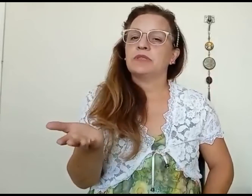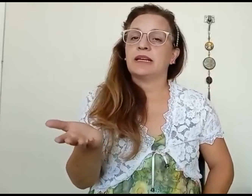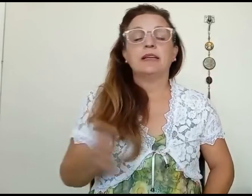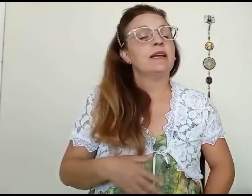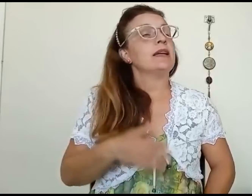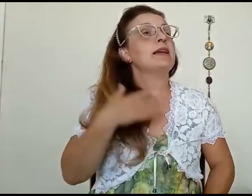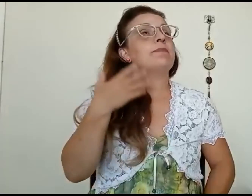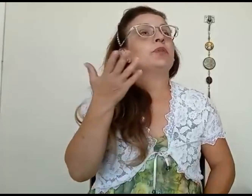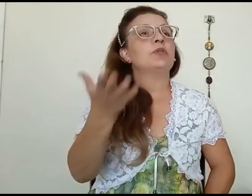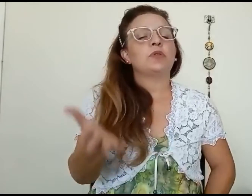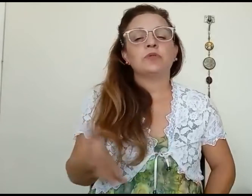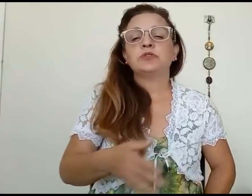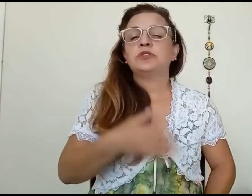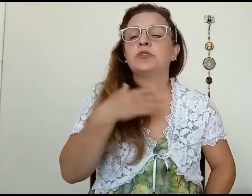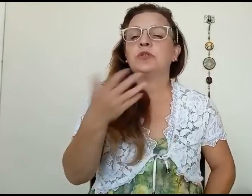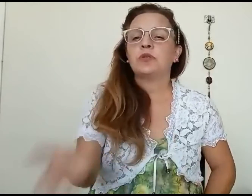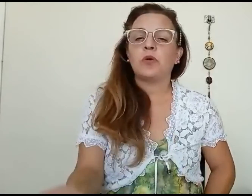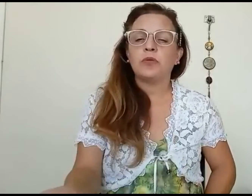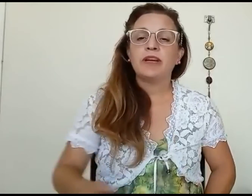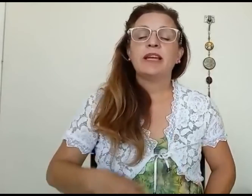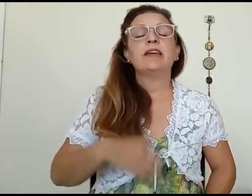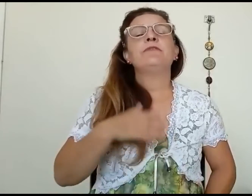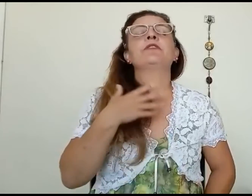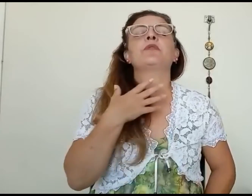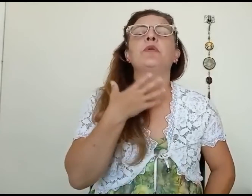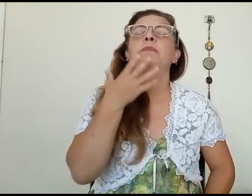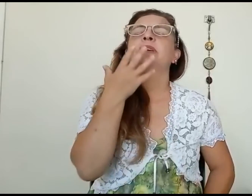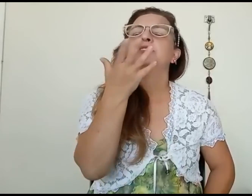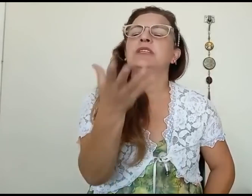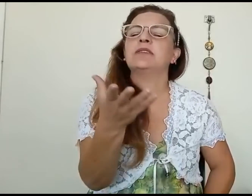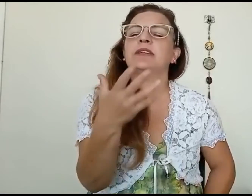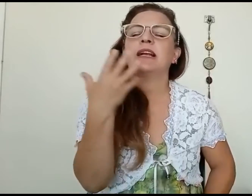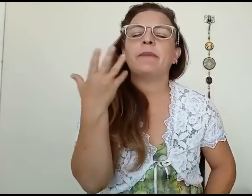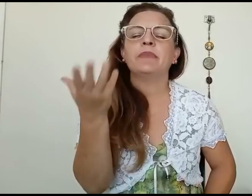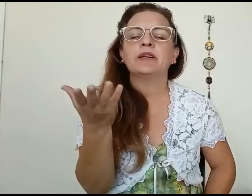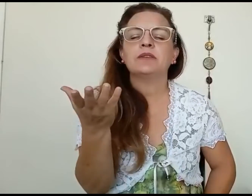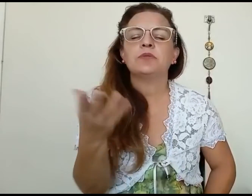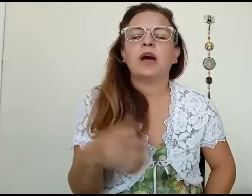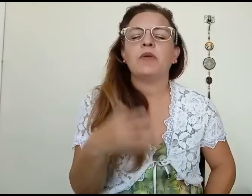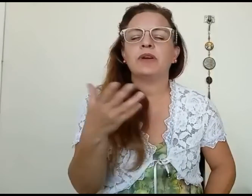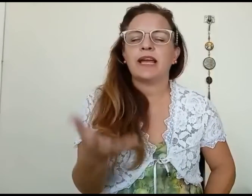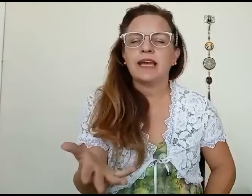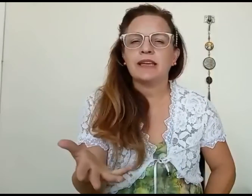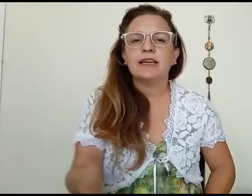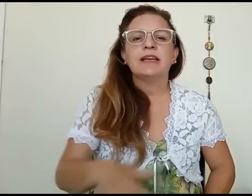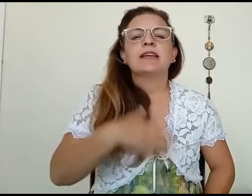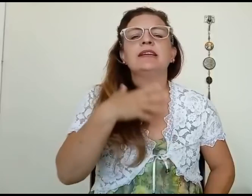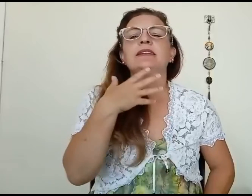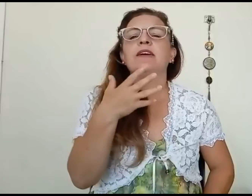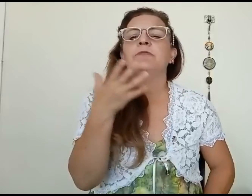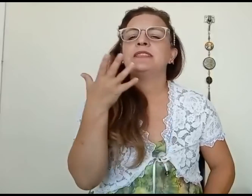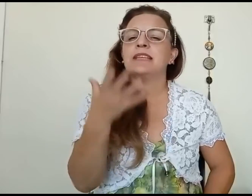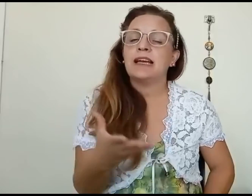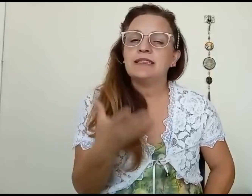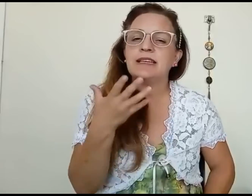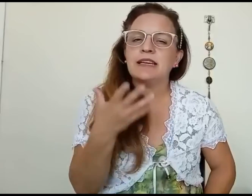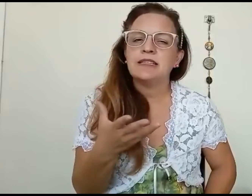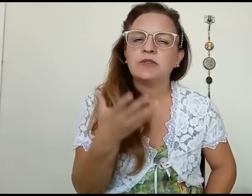outra implorou, chorou e ficou pedindo e clamando ao rei que não fizesse isso